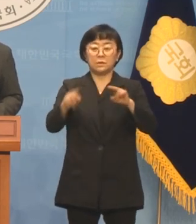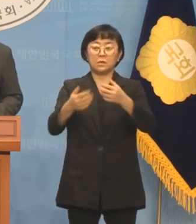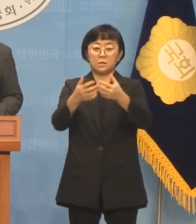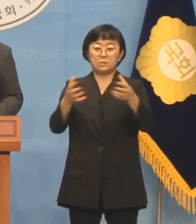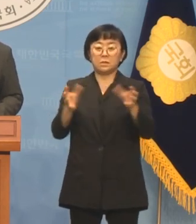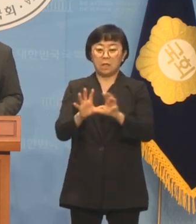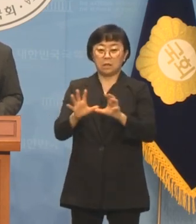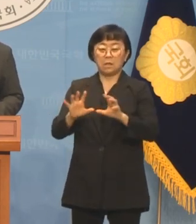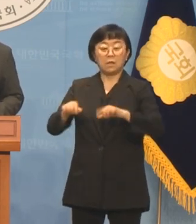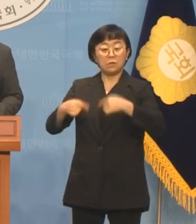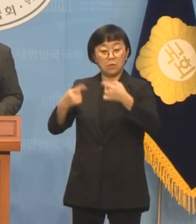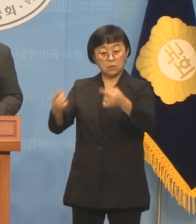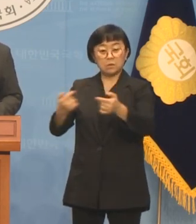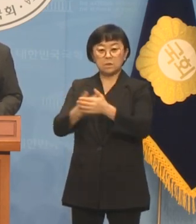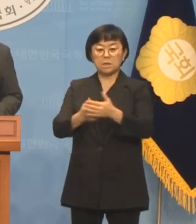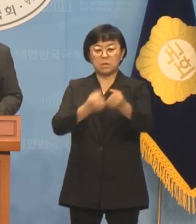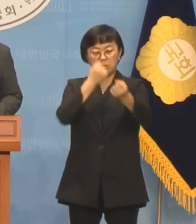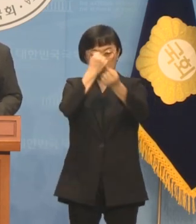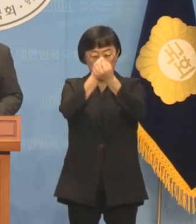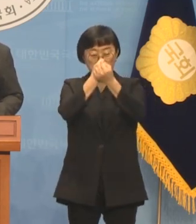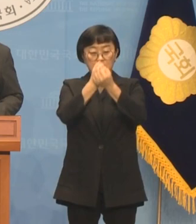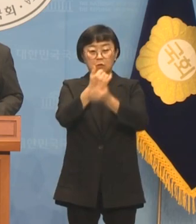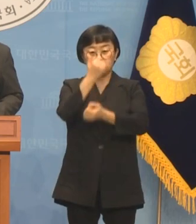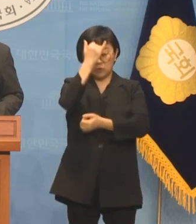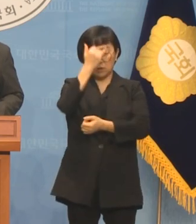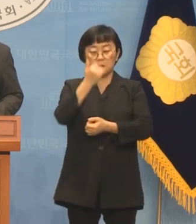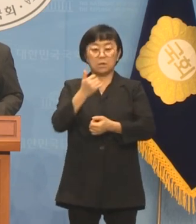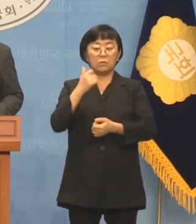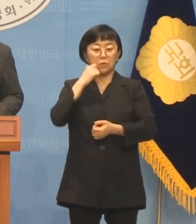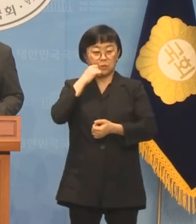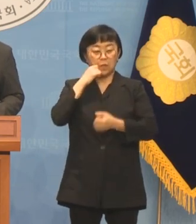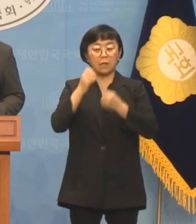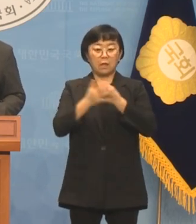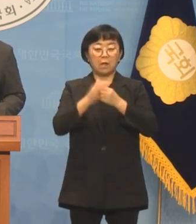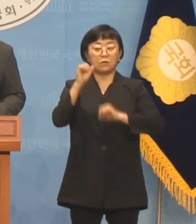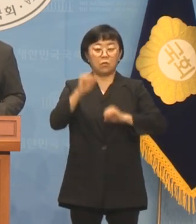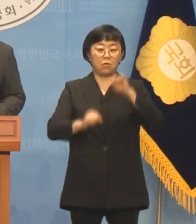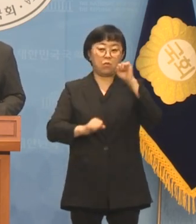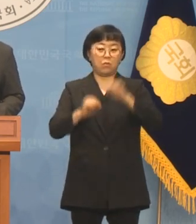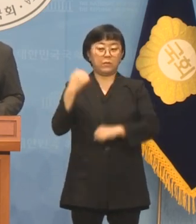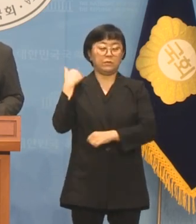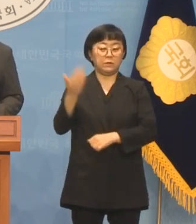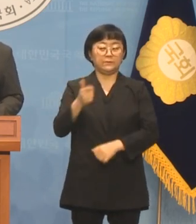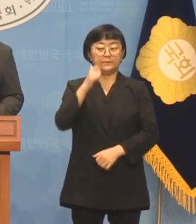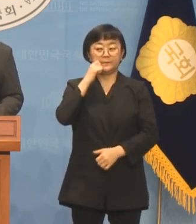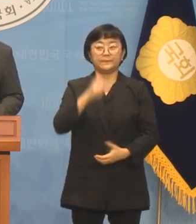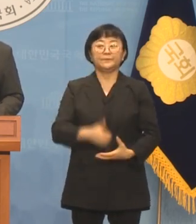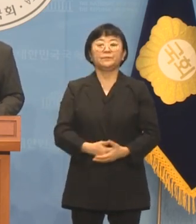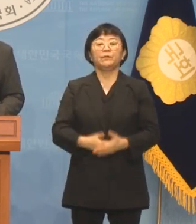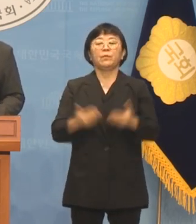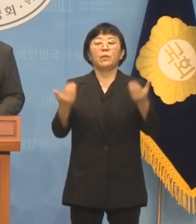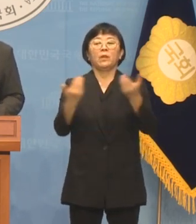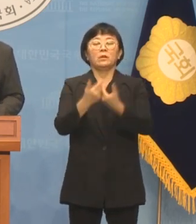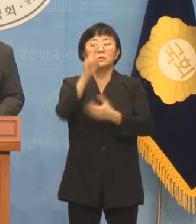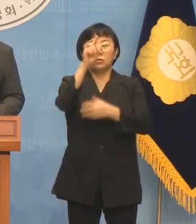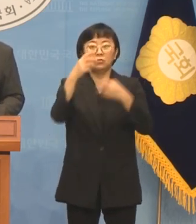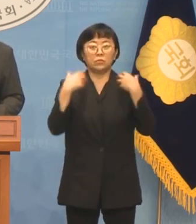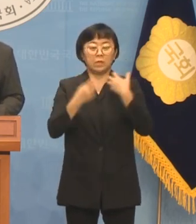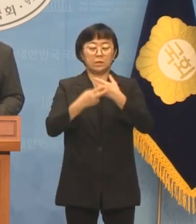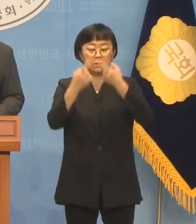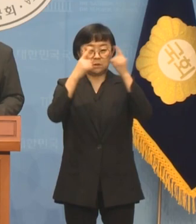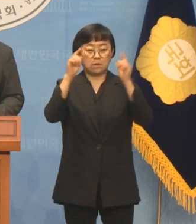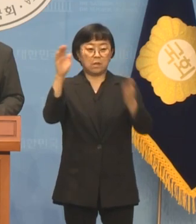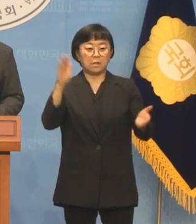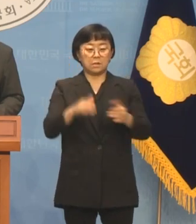행동을 하는 것은 파렴치한 비윤리적 행동으로 좌시할 수 없습니다. 반면 정부의 의대 정원